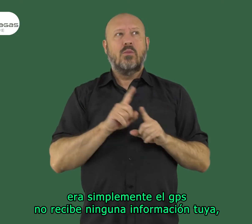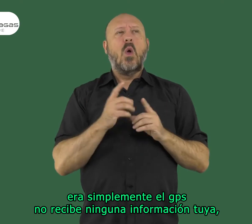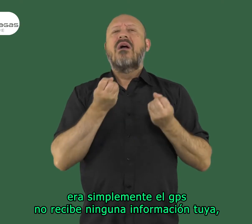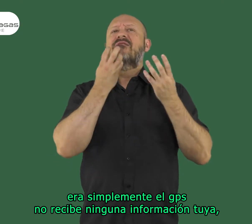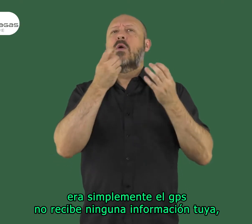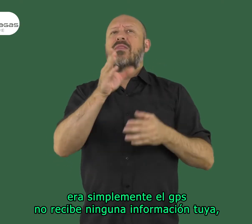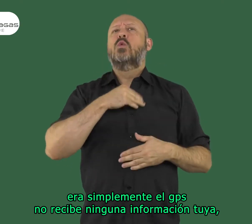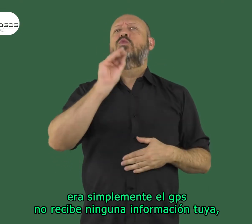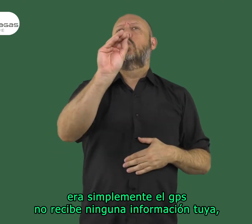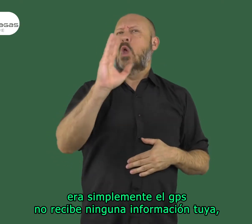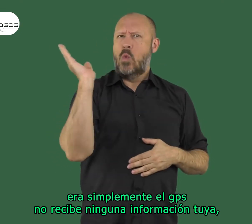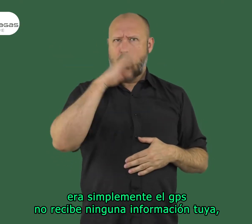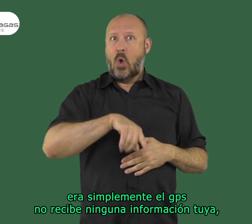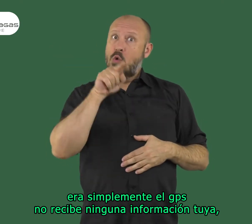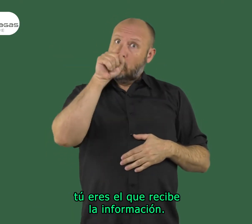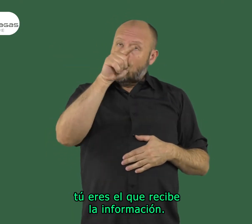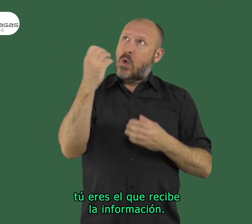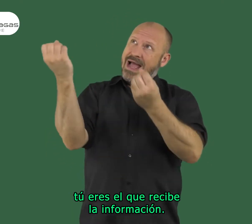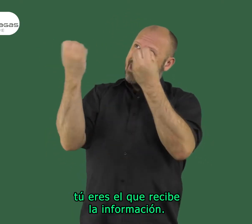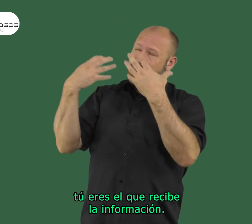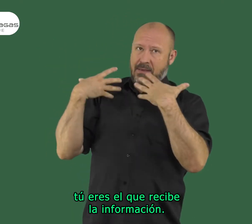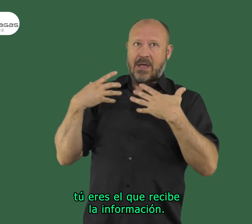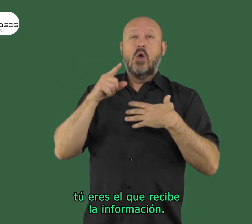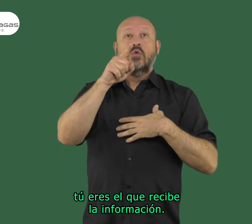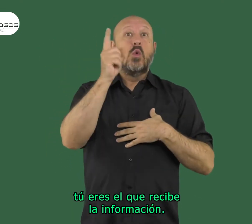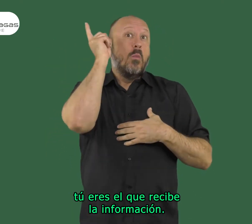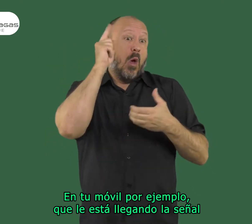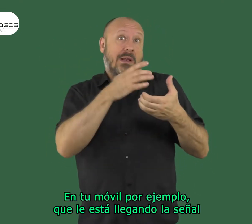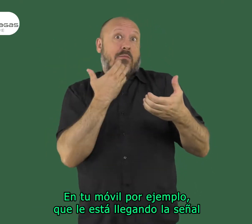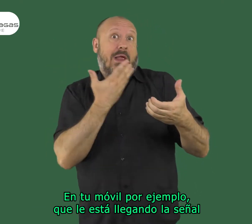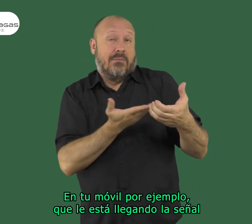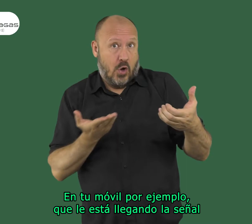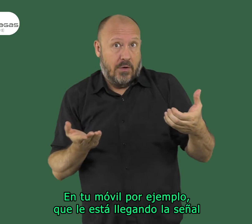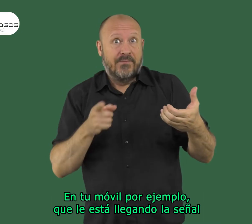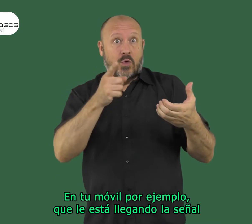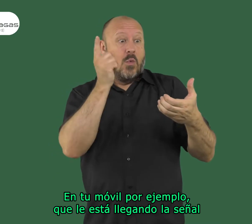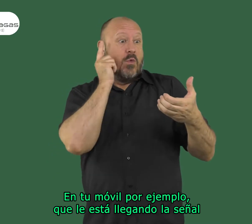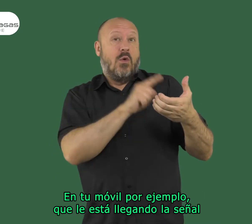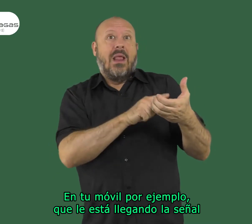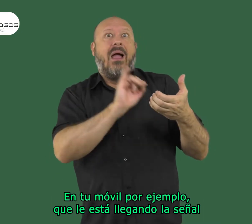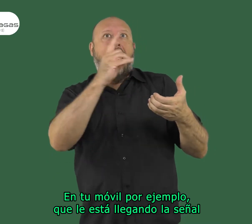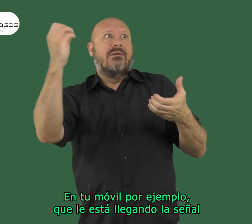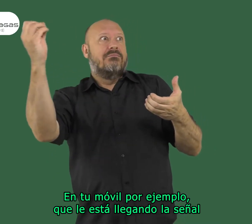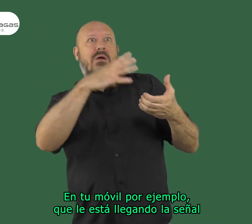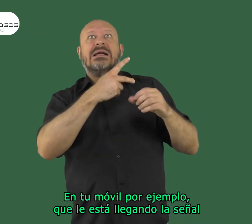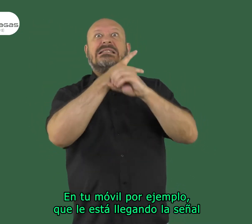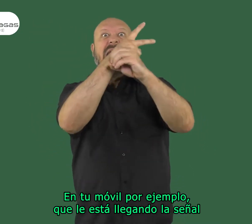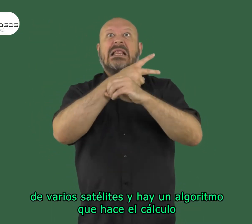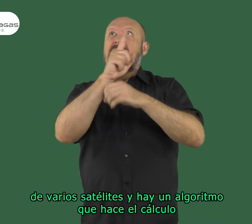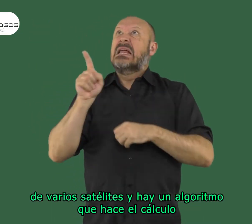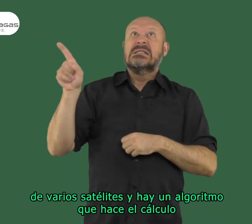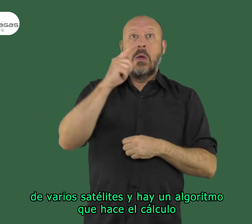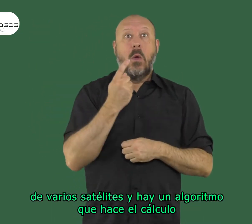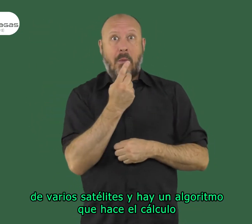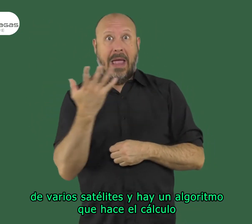GPS no recibe ninguna información tuya. Tú eres el que recibe la información. En tu móvil, por ejemplo, que le está llegando la señal